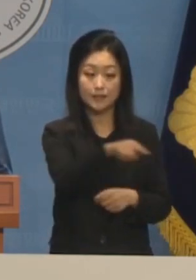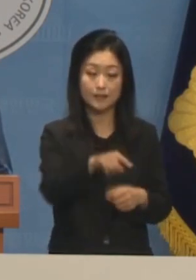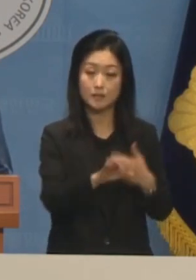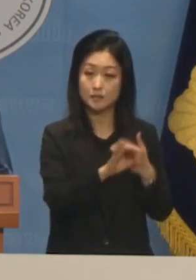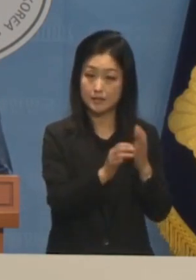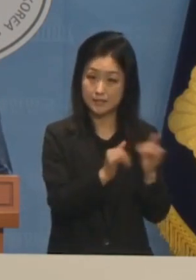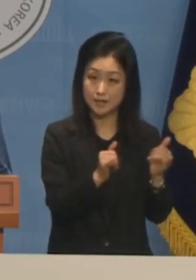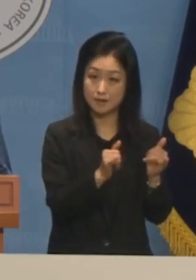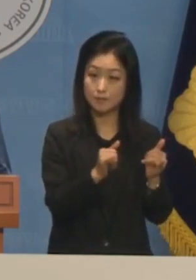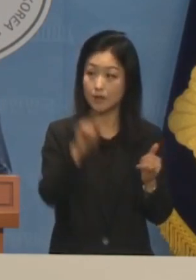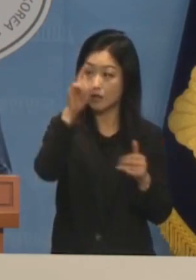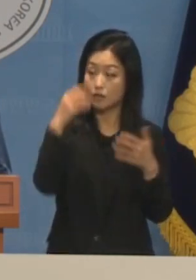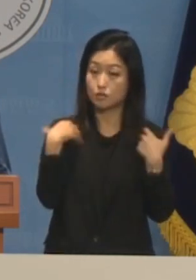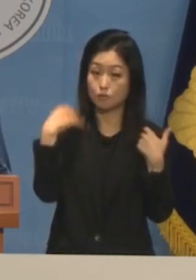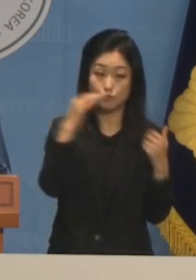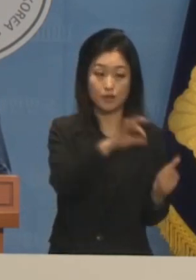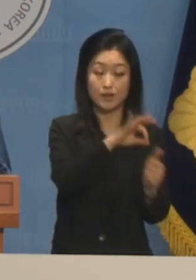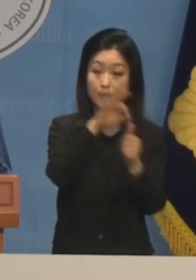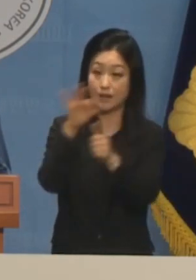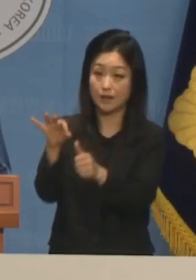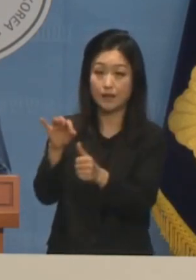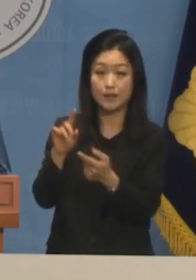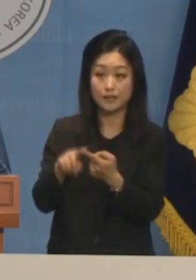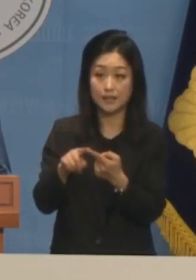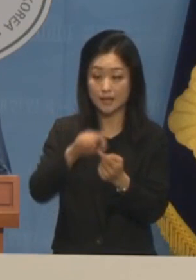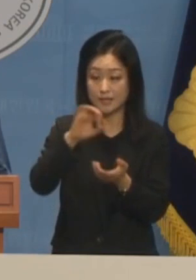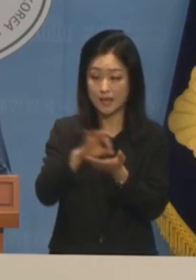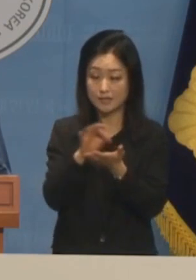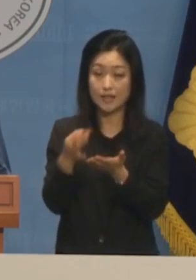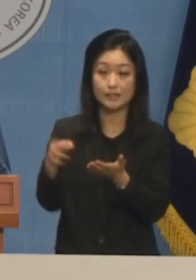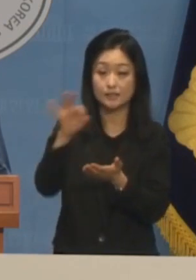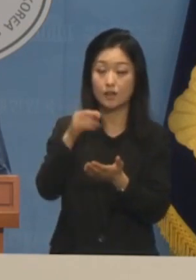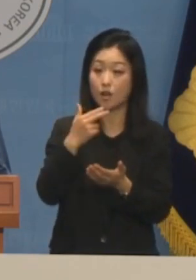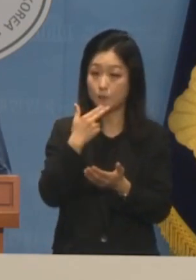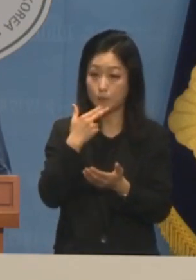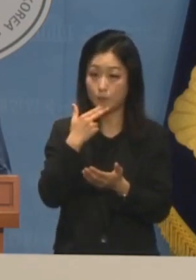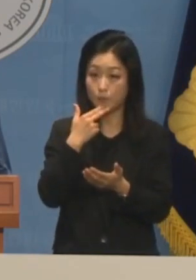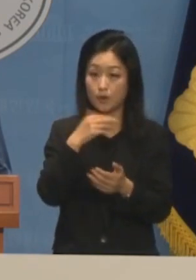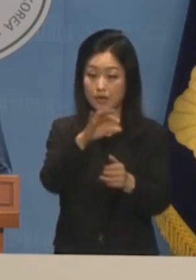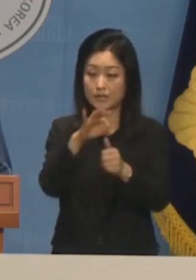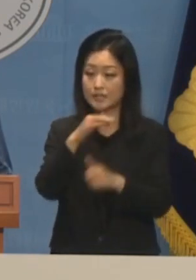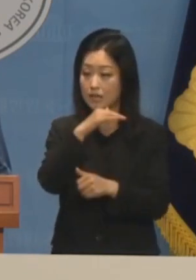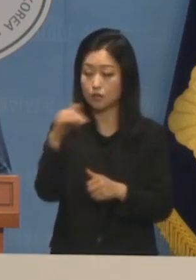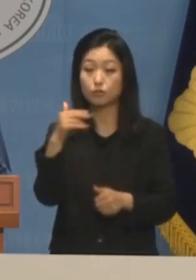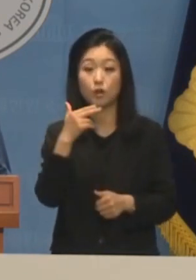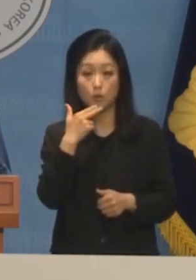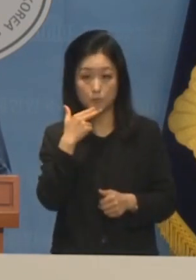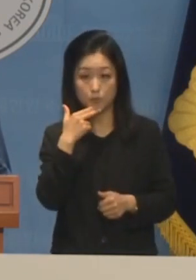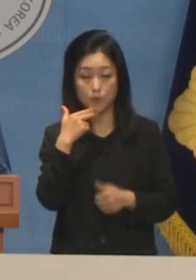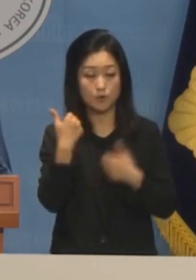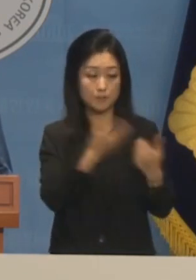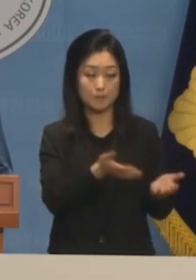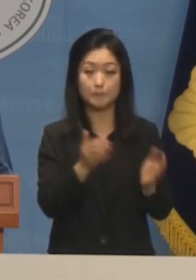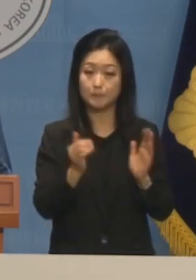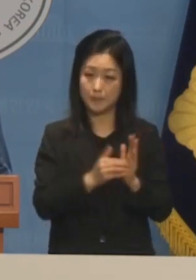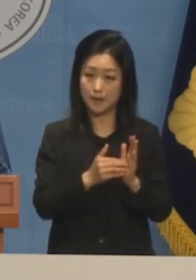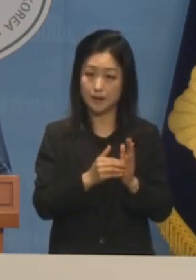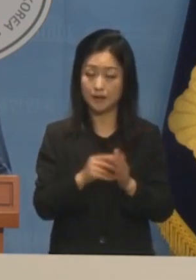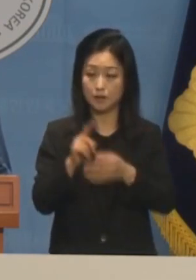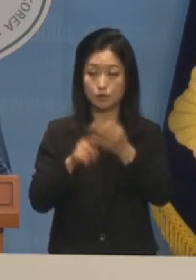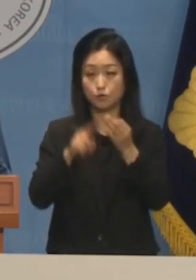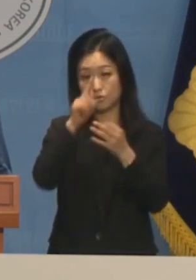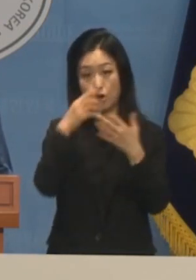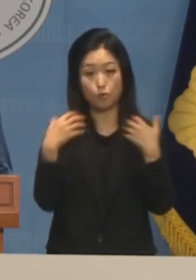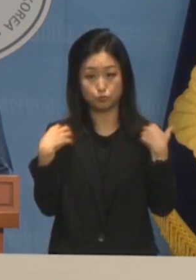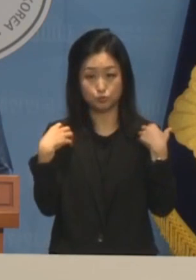있는 정부는 공무직 처우 개선을 위한 예산 증액도 인사기준도 마련하지 않은 채 수수방관하고 있습니다. 윤석열 정부는